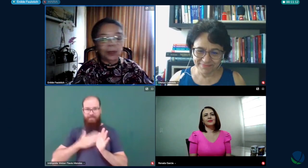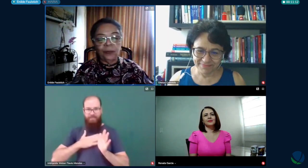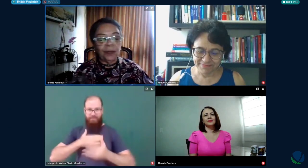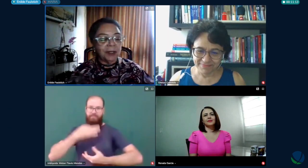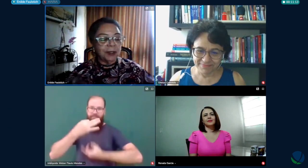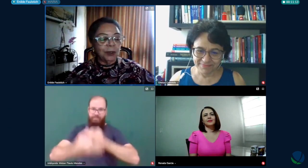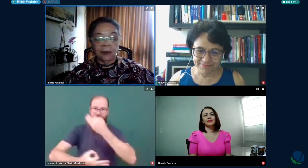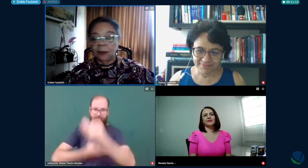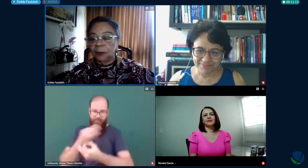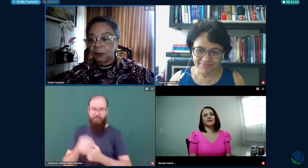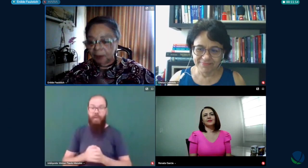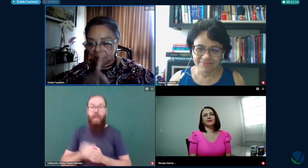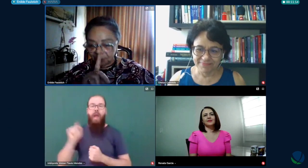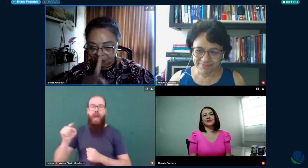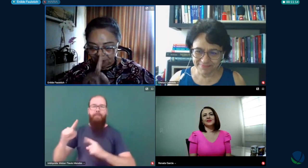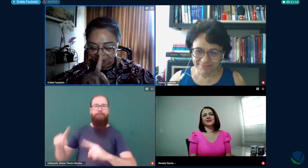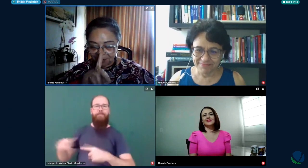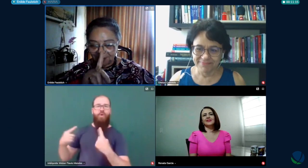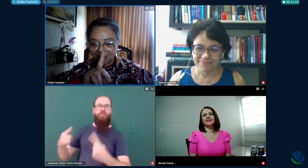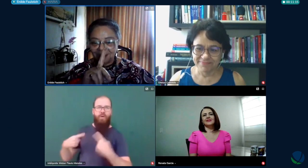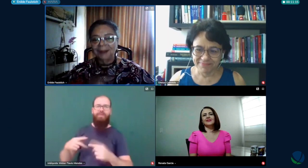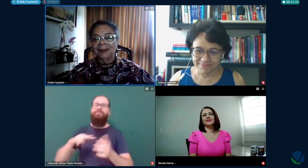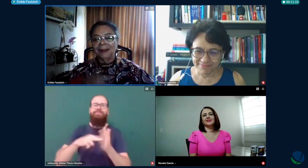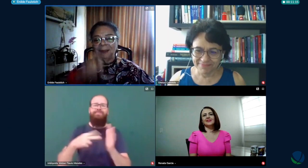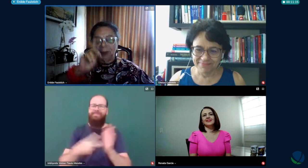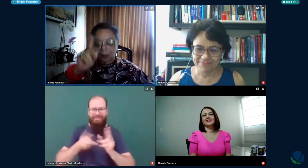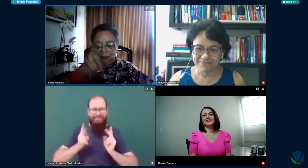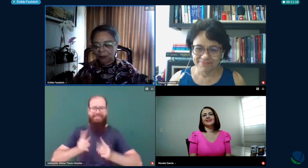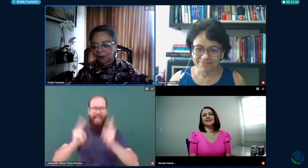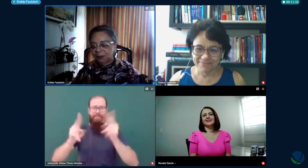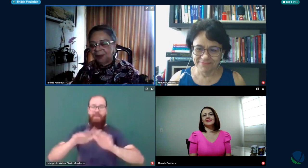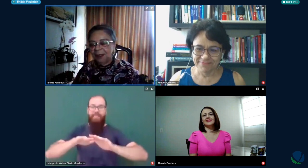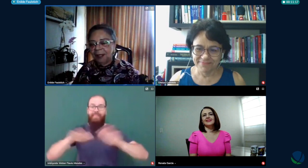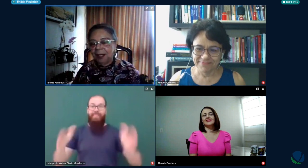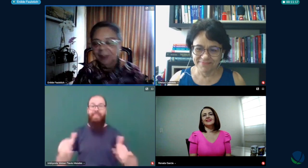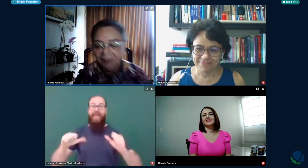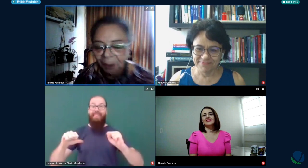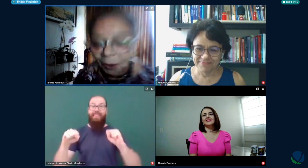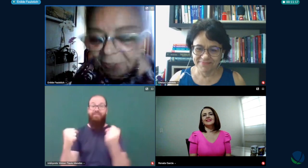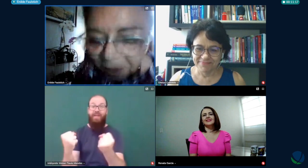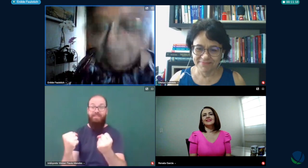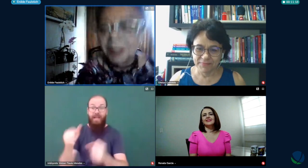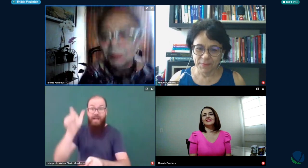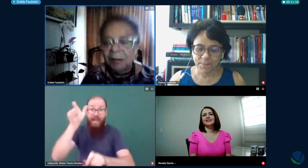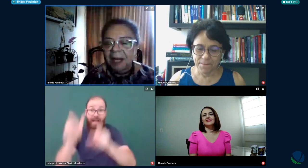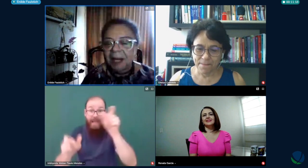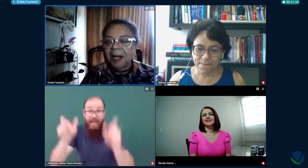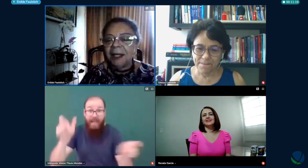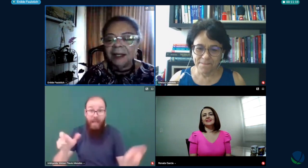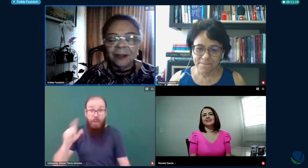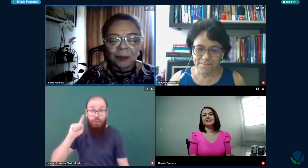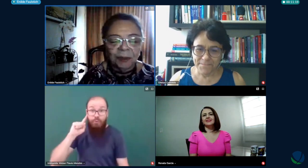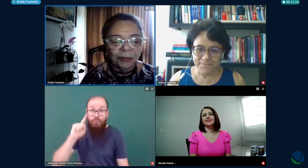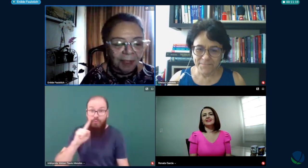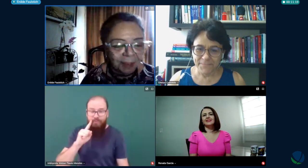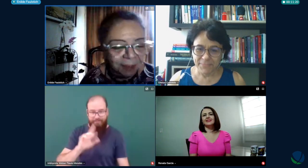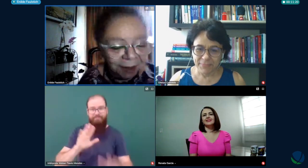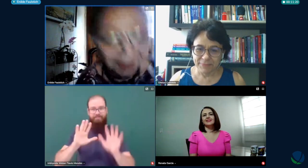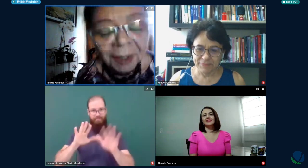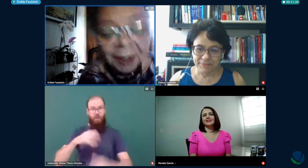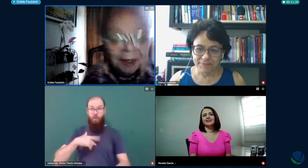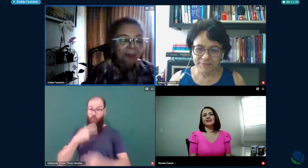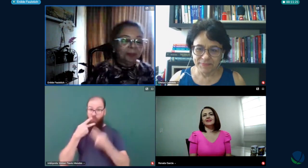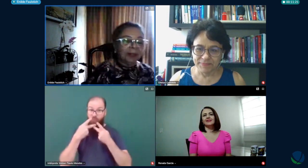todas as defesas de surdos. Então, eu vou aqui agora dizer mais uma